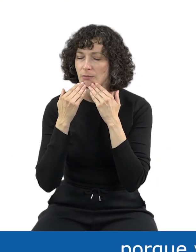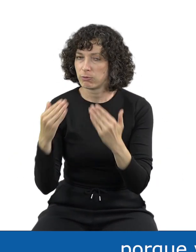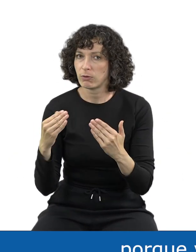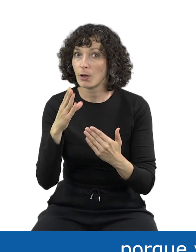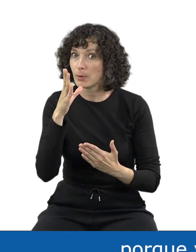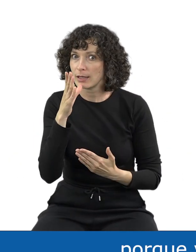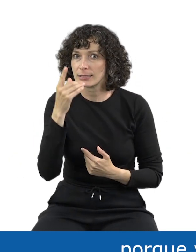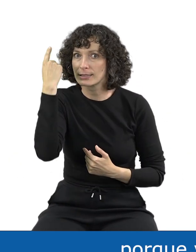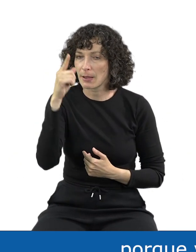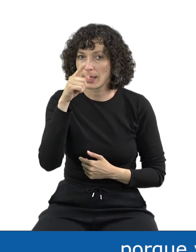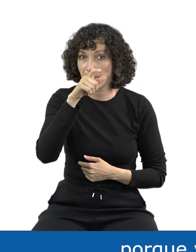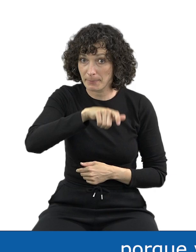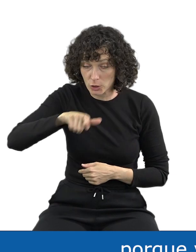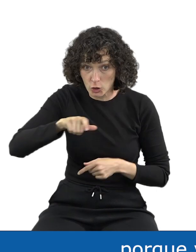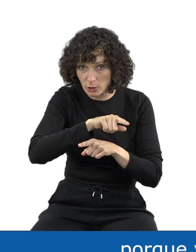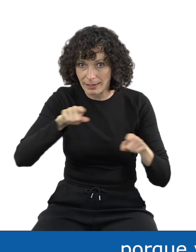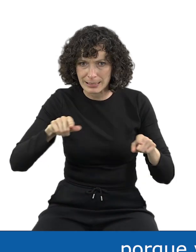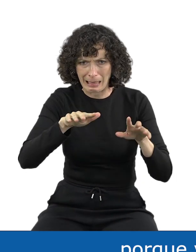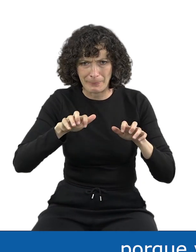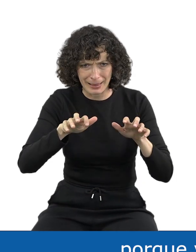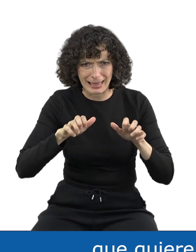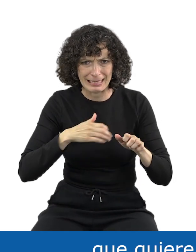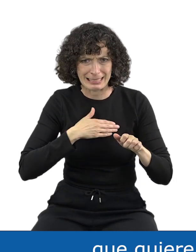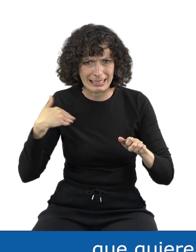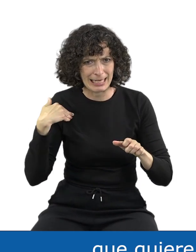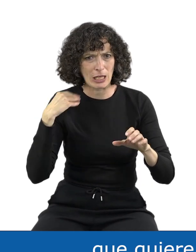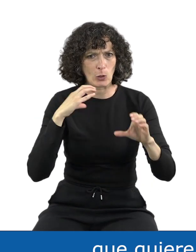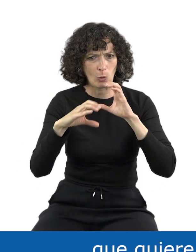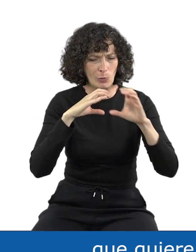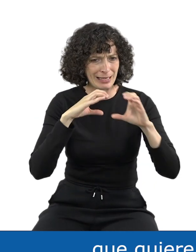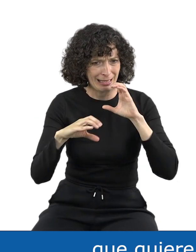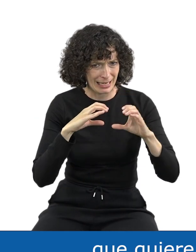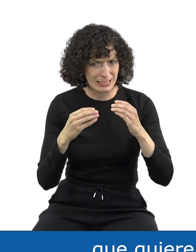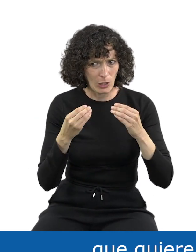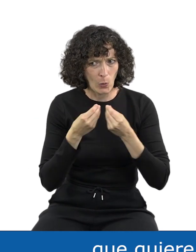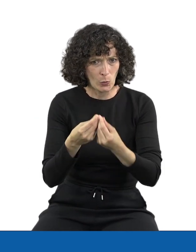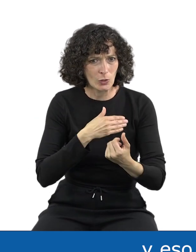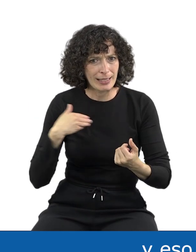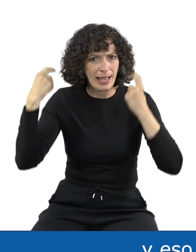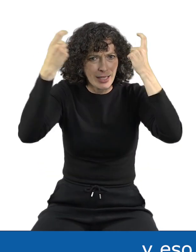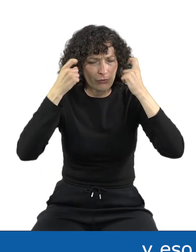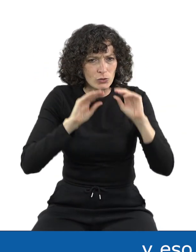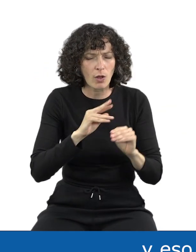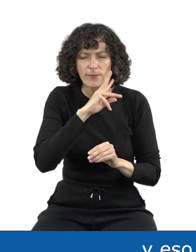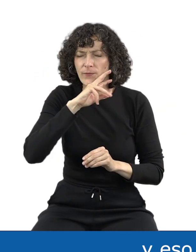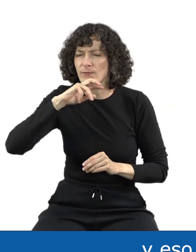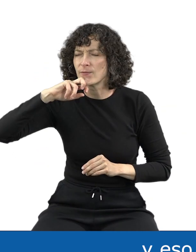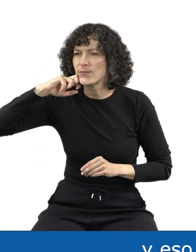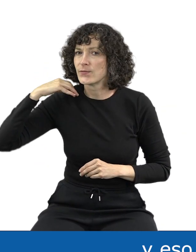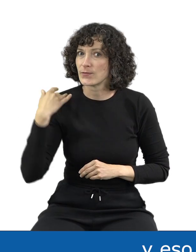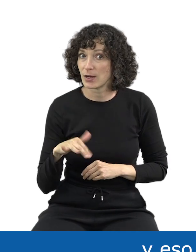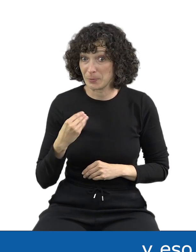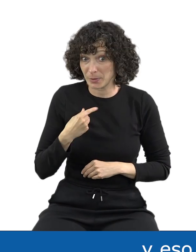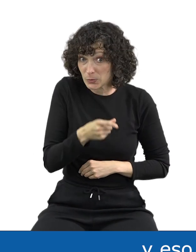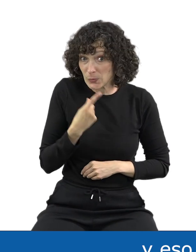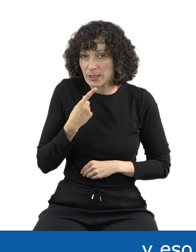valoran el esfuerzo de la gente que quiere aprender, que quiere intentar comunicarse también con ellos, y eso facilita también en esa